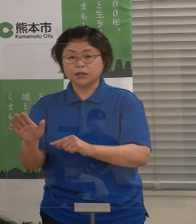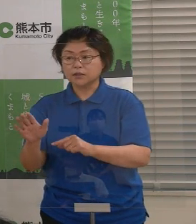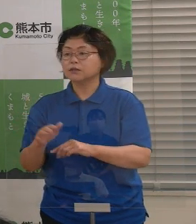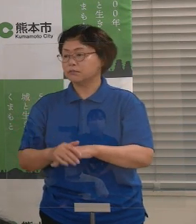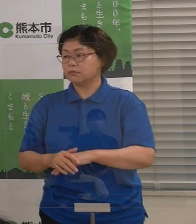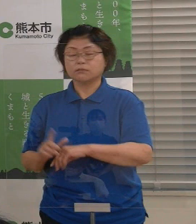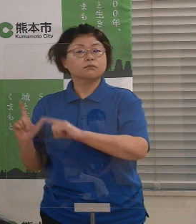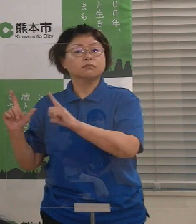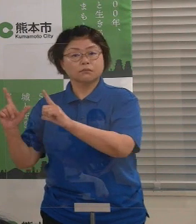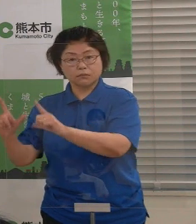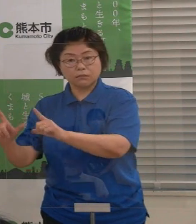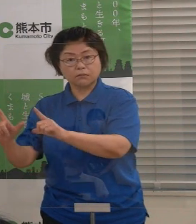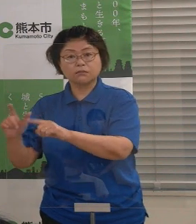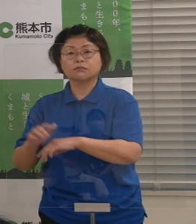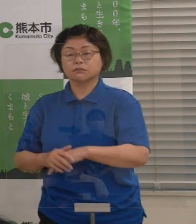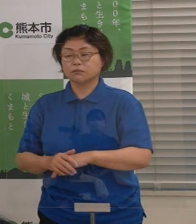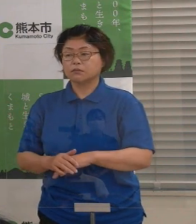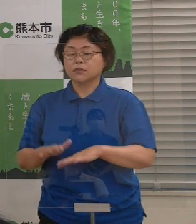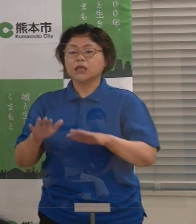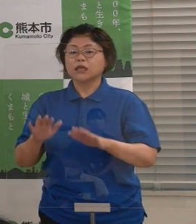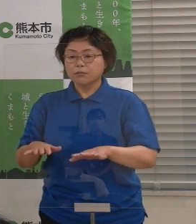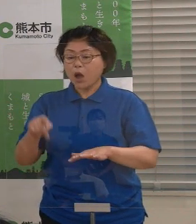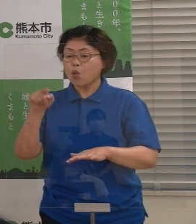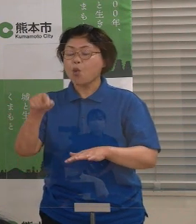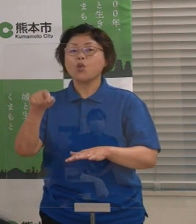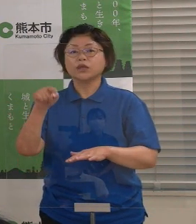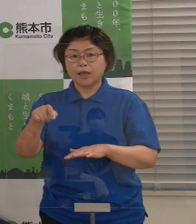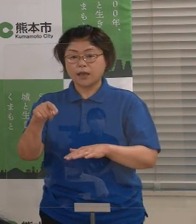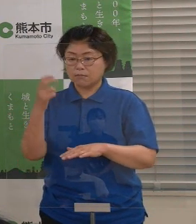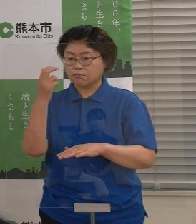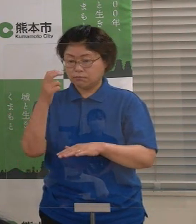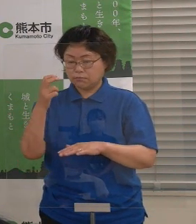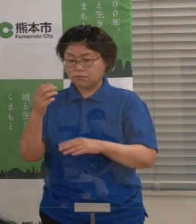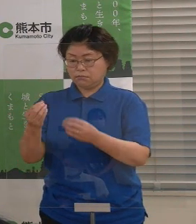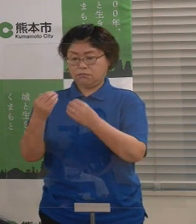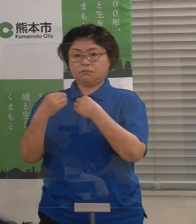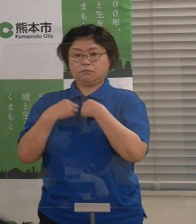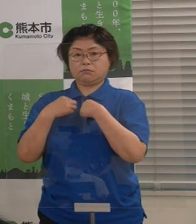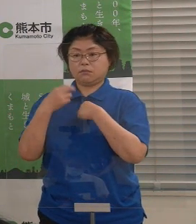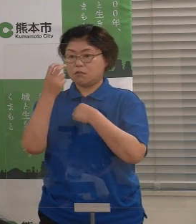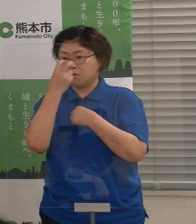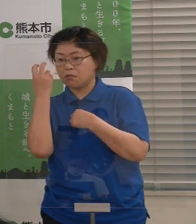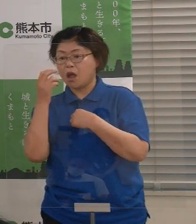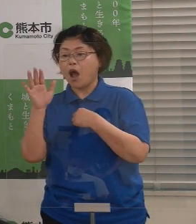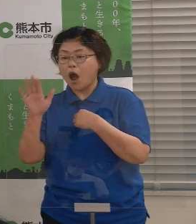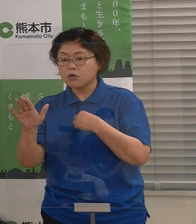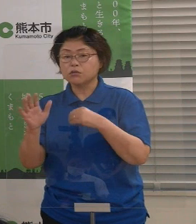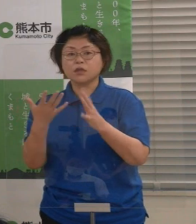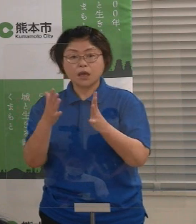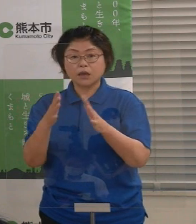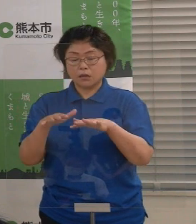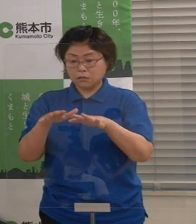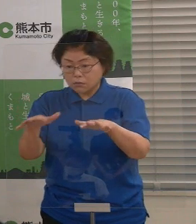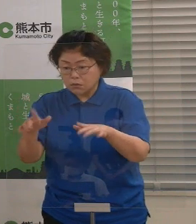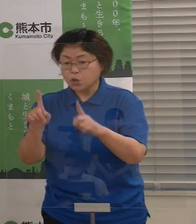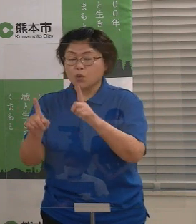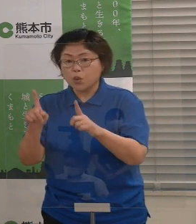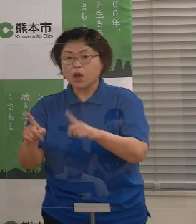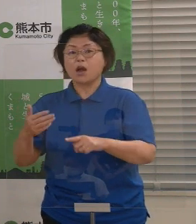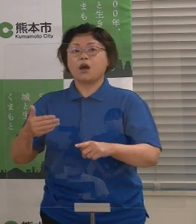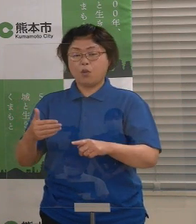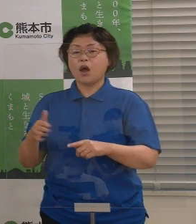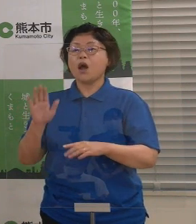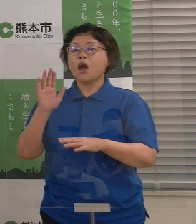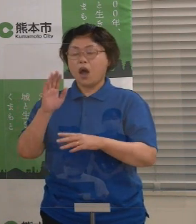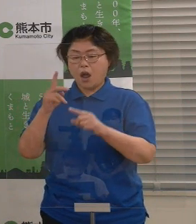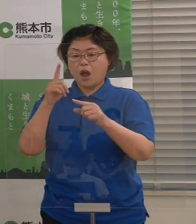が出れば、まあ、そこで感染が広がっているかどうかということについてはまたお知らせができるか